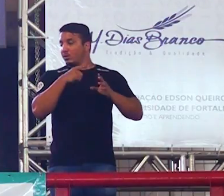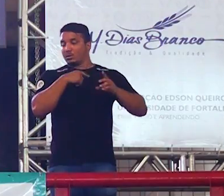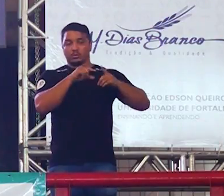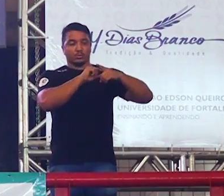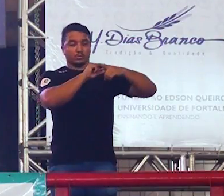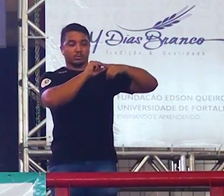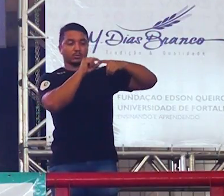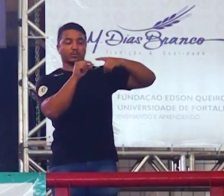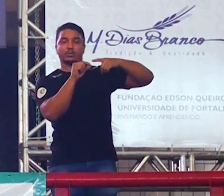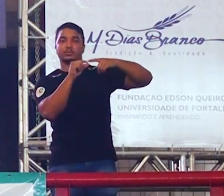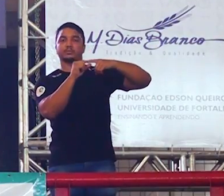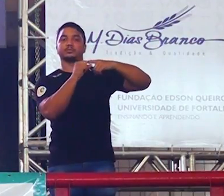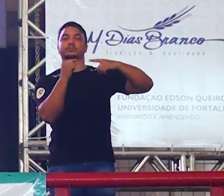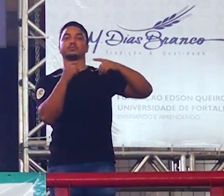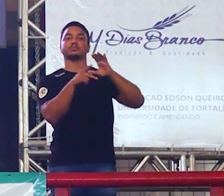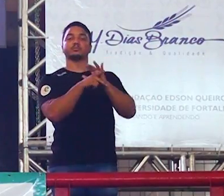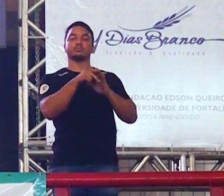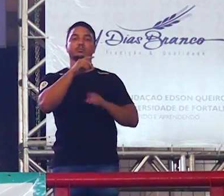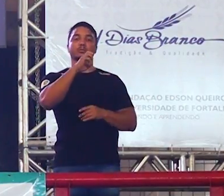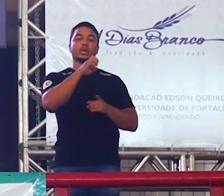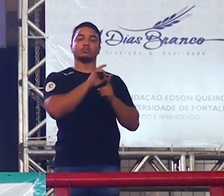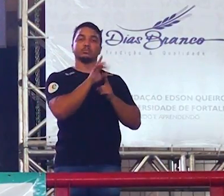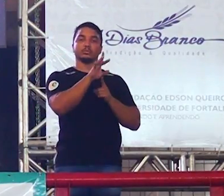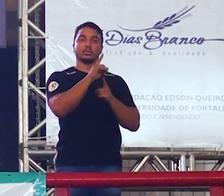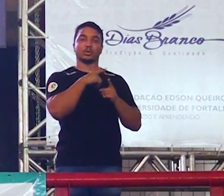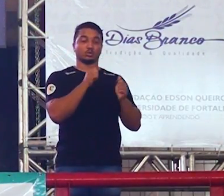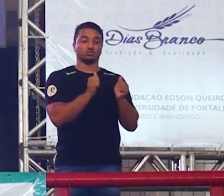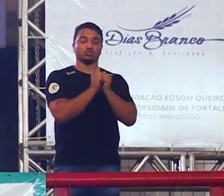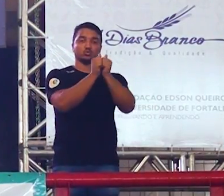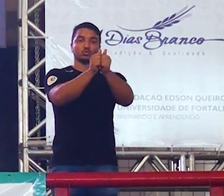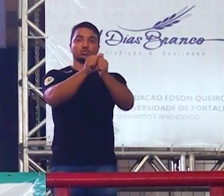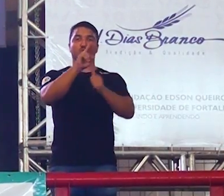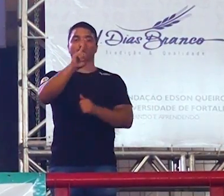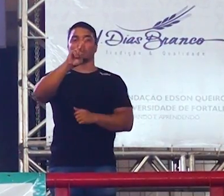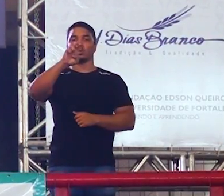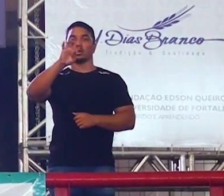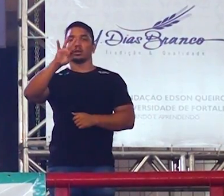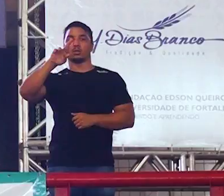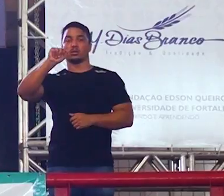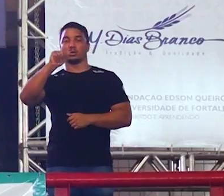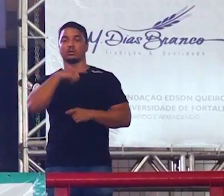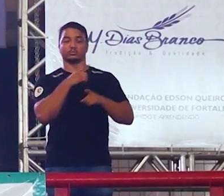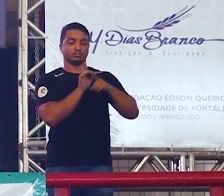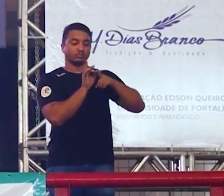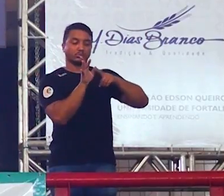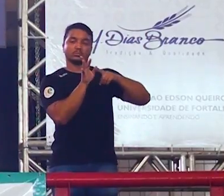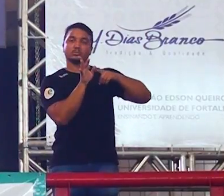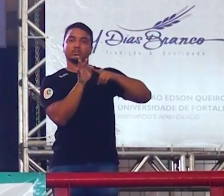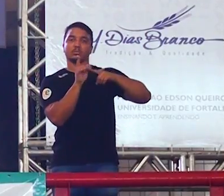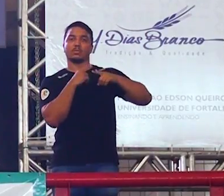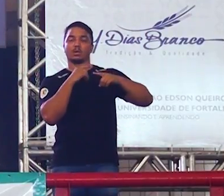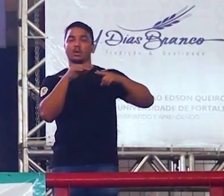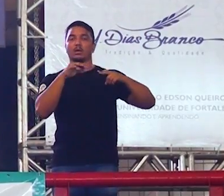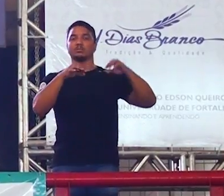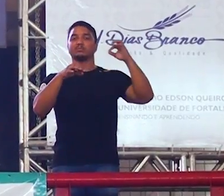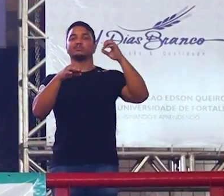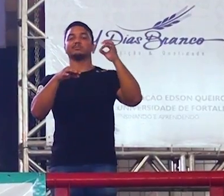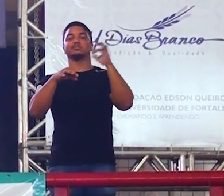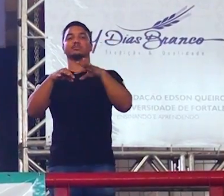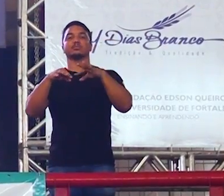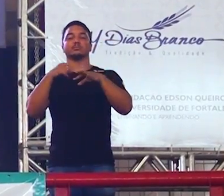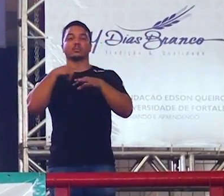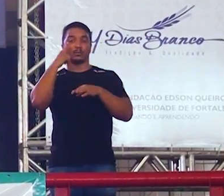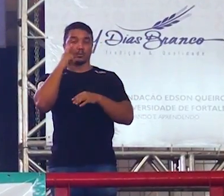ducto ejaculatório, que é o canal que se conecta à uretra, para que lance, o sêmen à uretra e